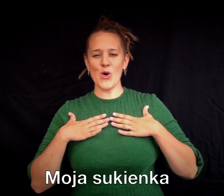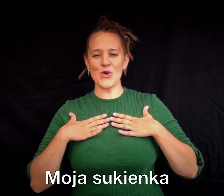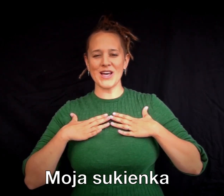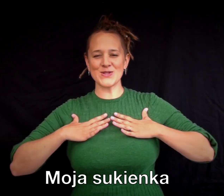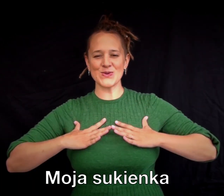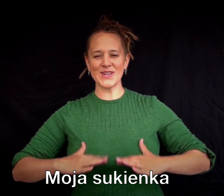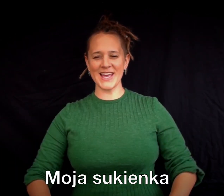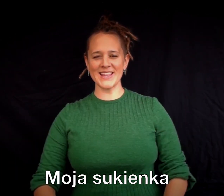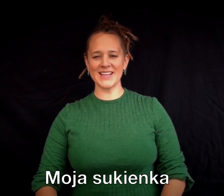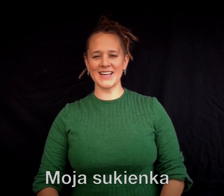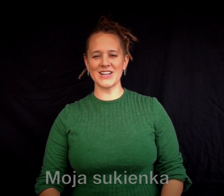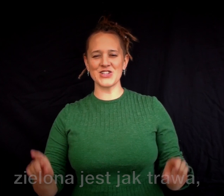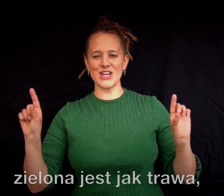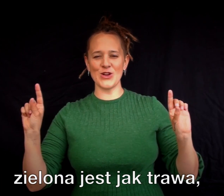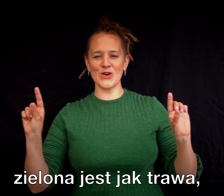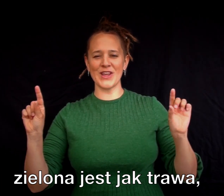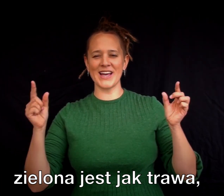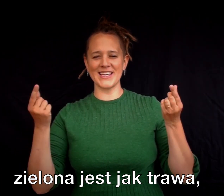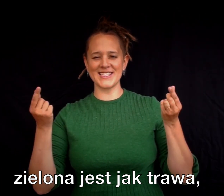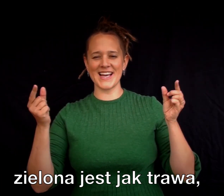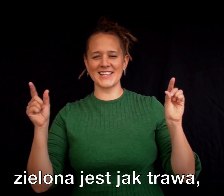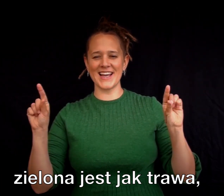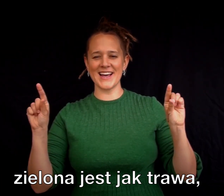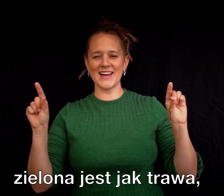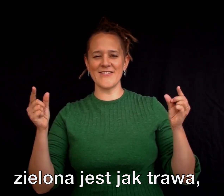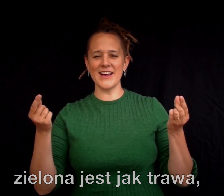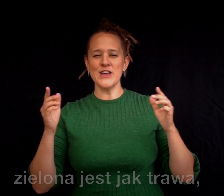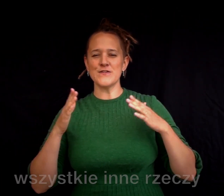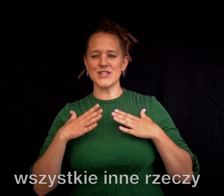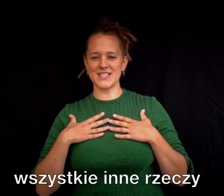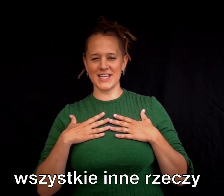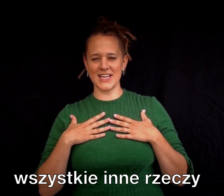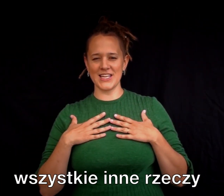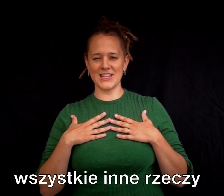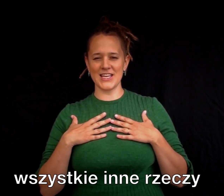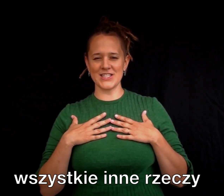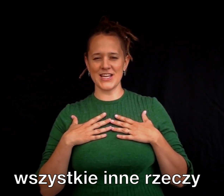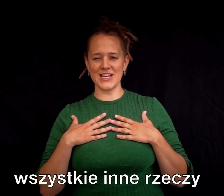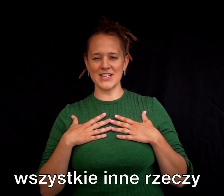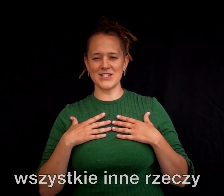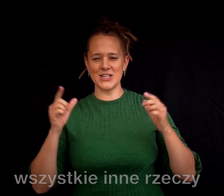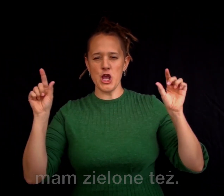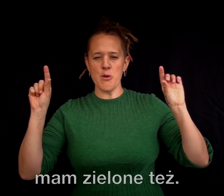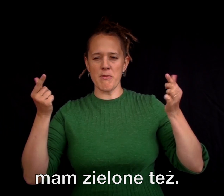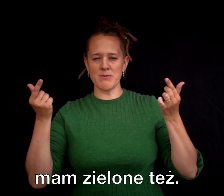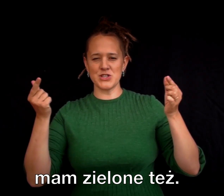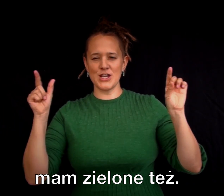Moja sukienka zielona jest jak trawa, wszystkie inne rzeczy mam